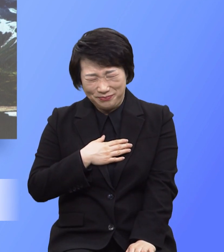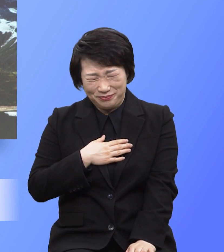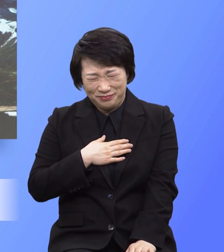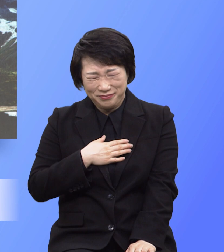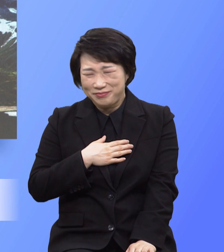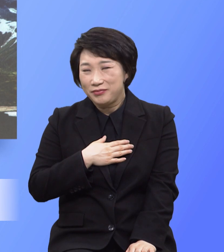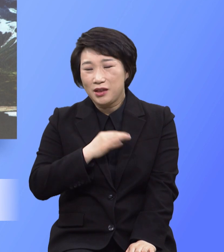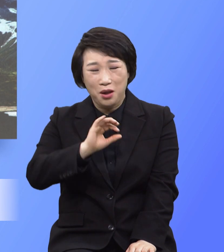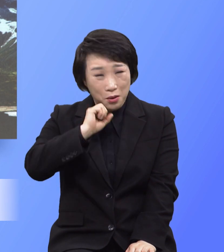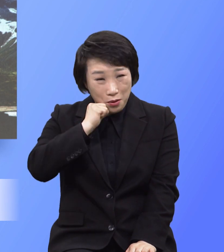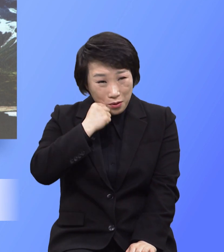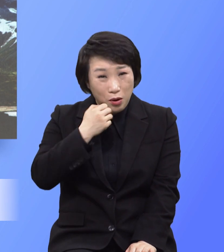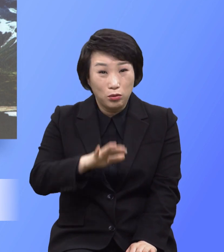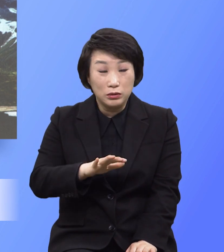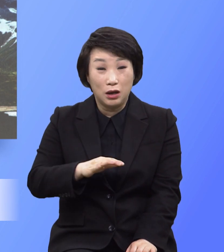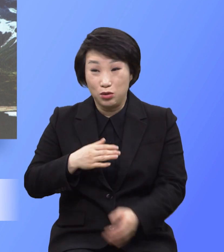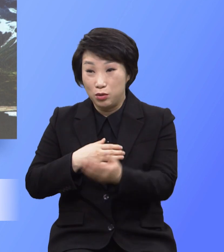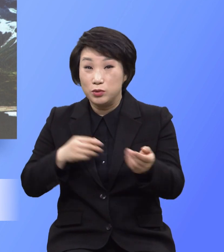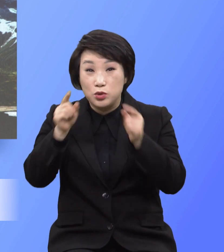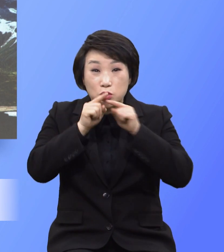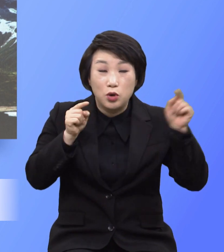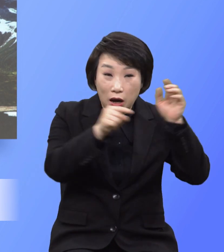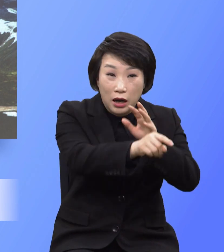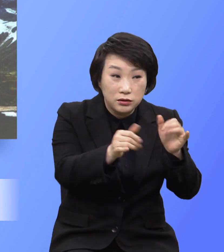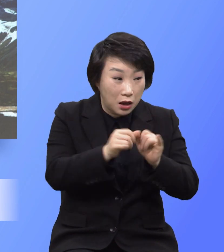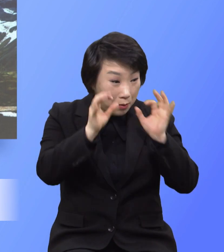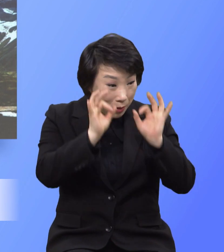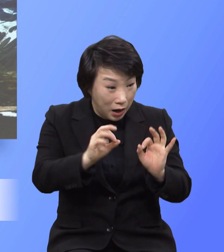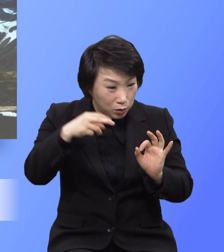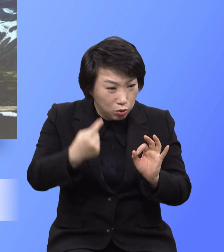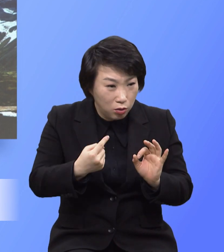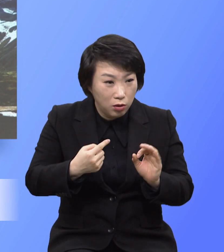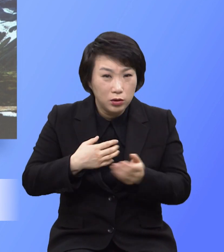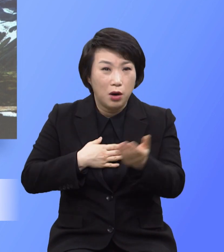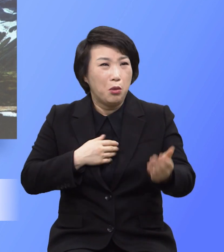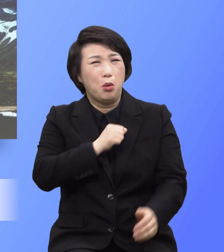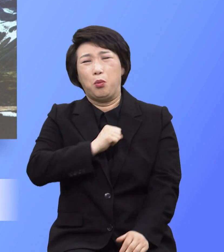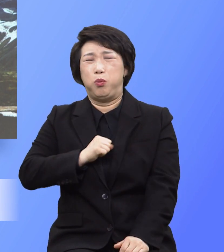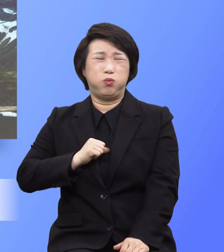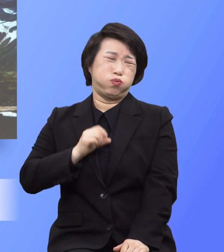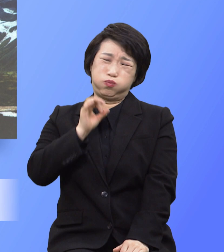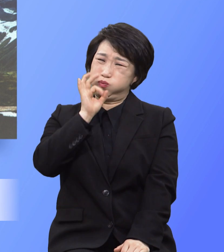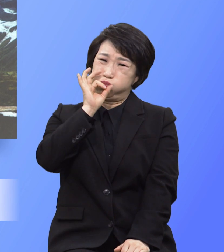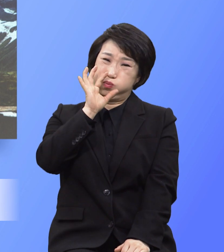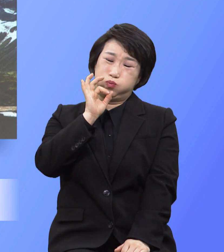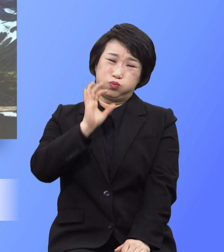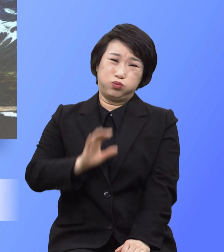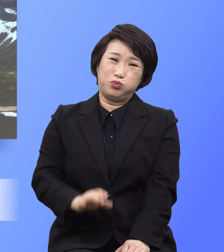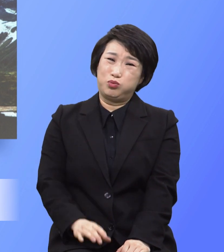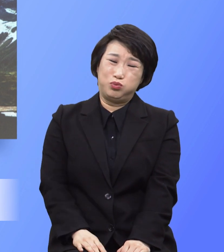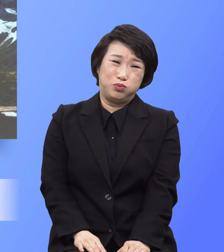없는데 보기만 해도 정말로 견딜 수 없는 곳,